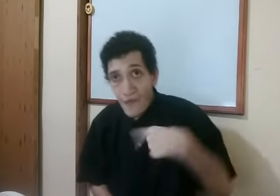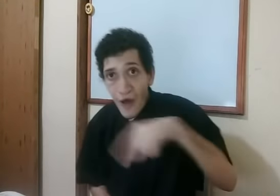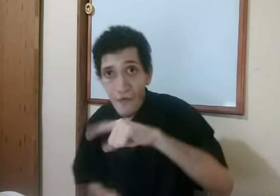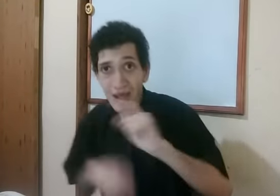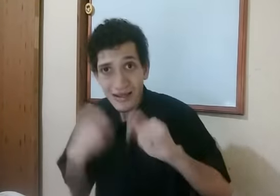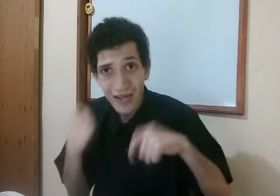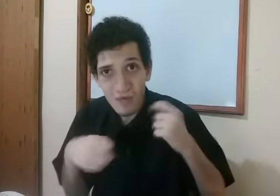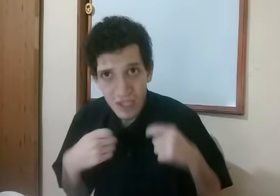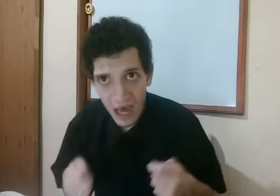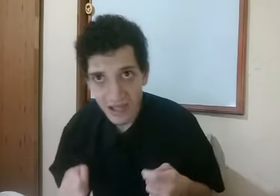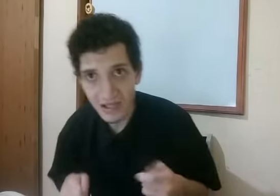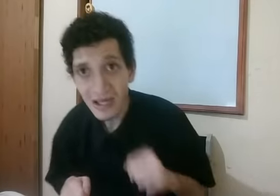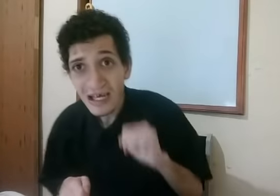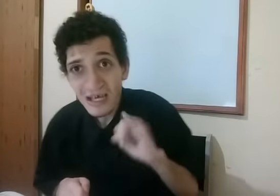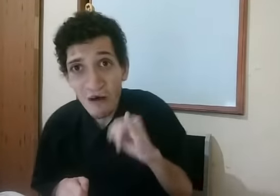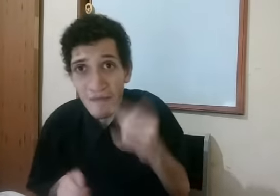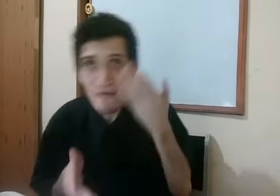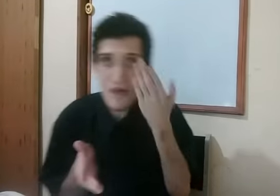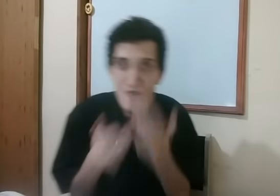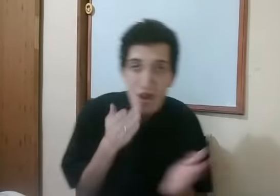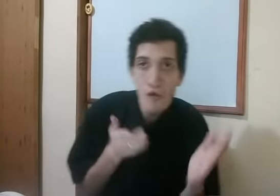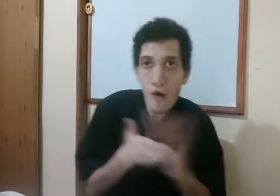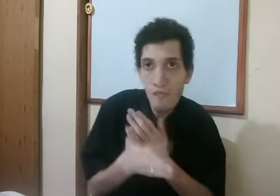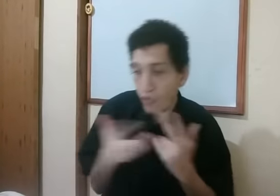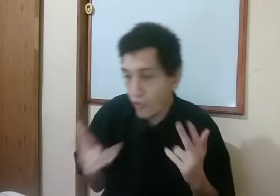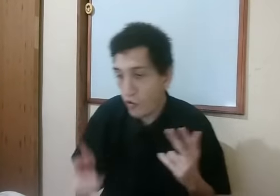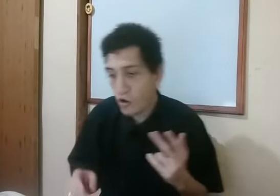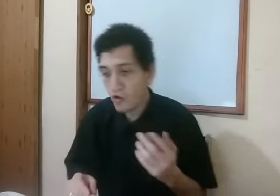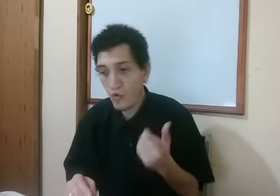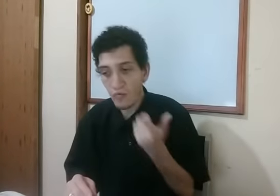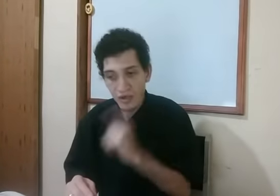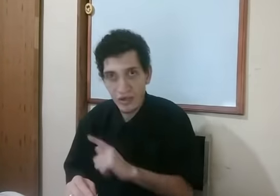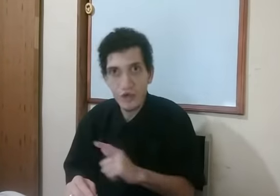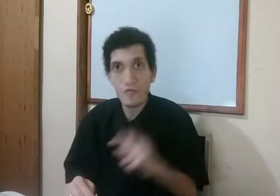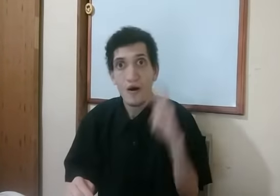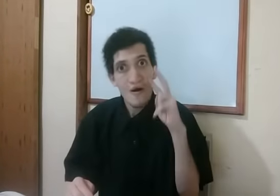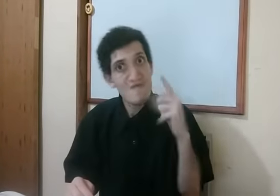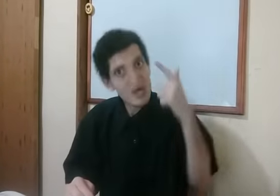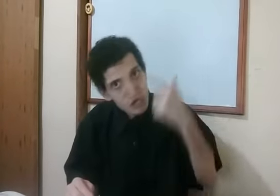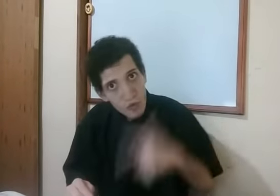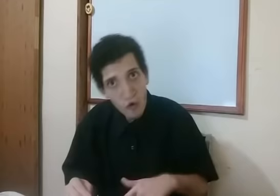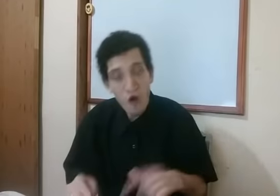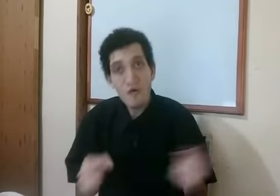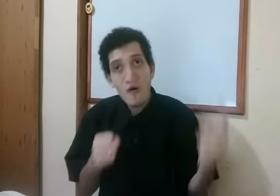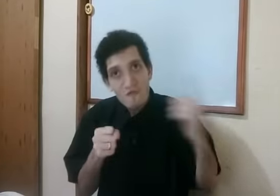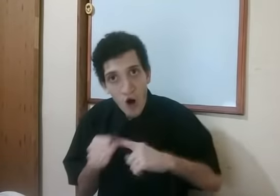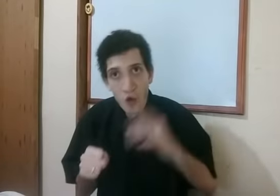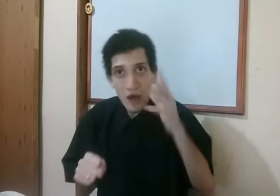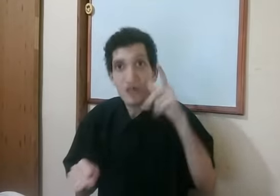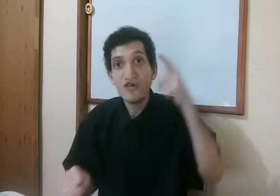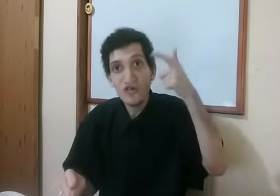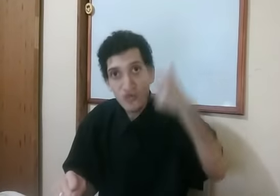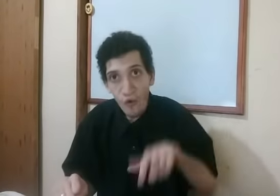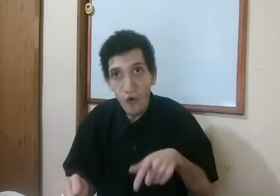Então esses são os sinais. Se você perdeu alguma coisa ou não conseguiu, veja de novo, volta assim de novo,